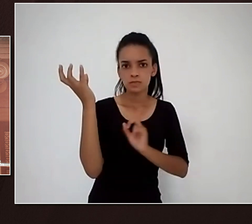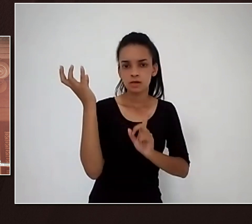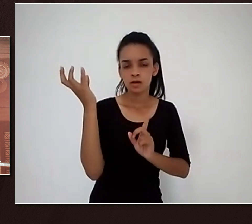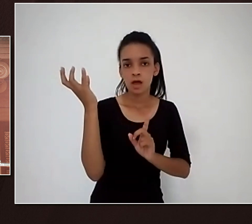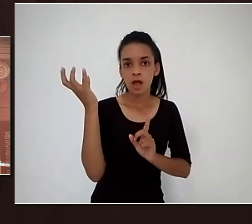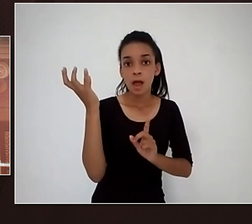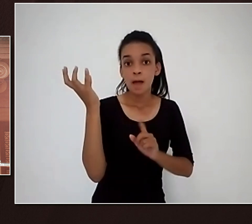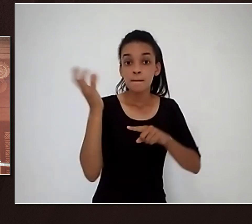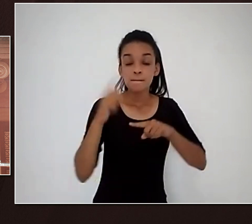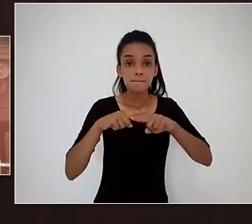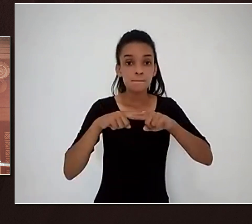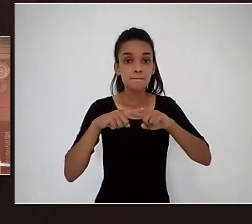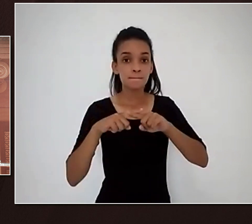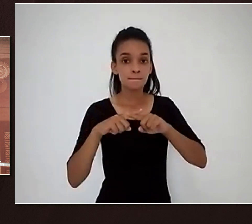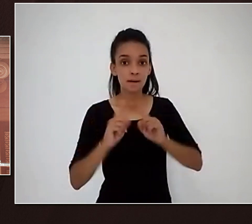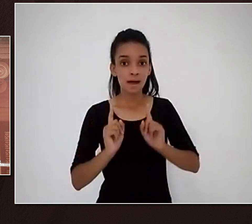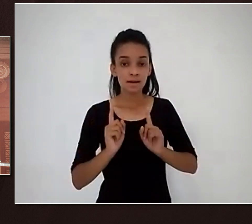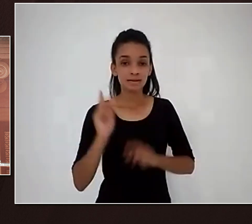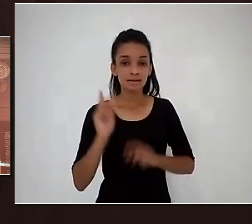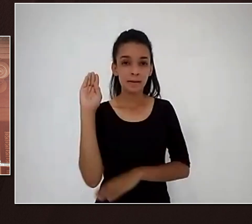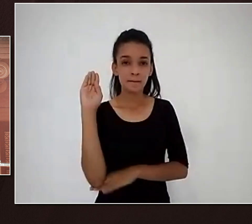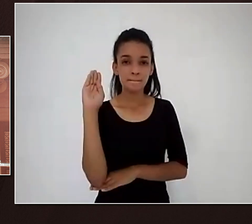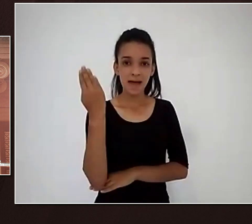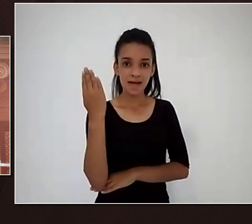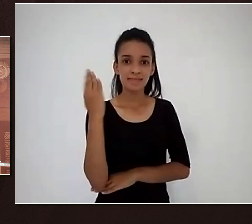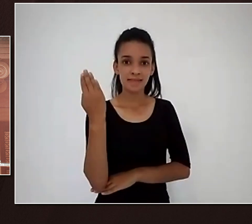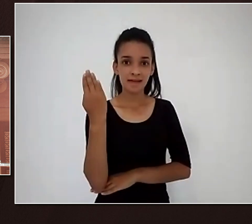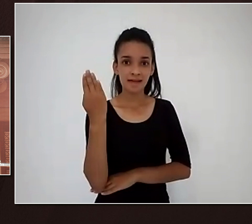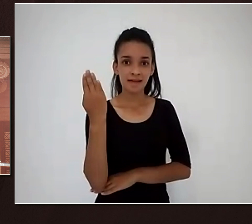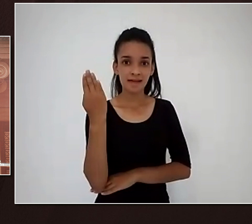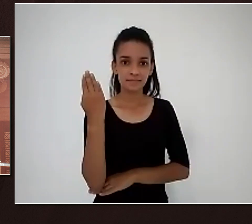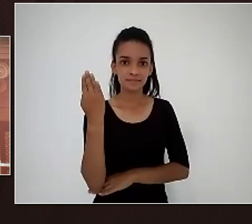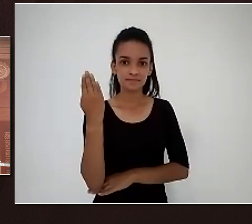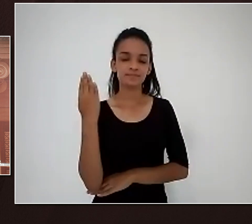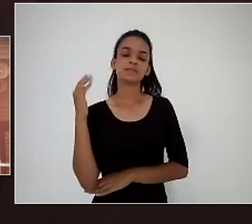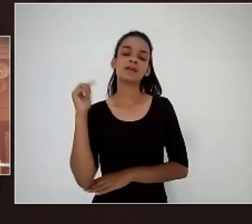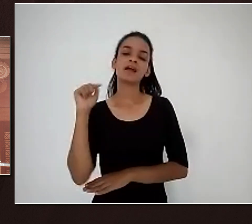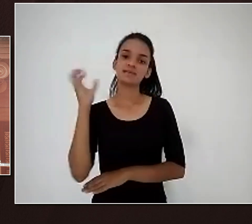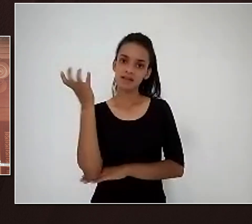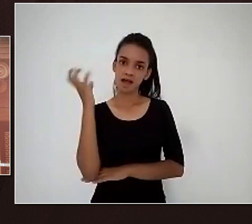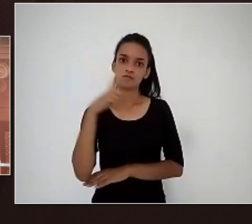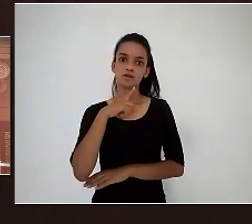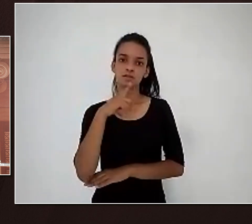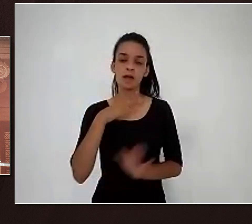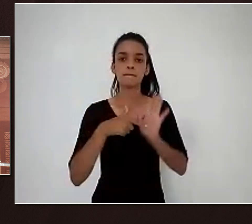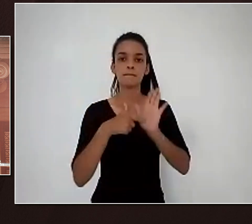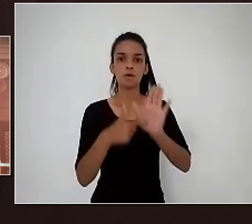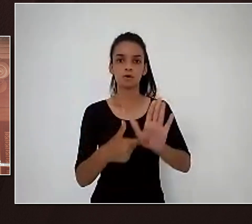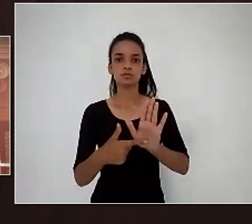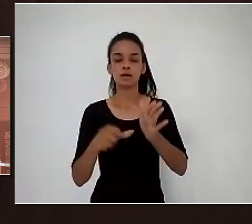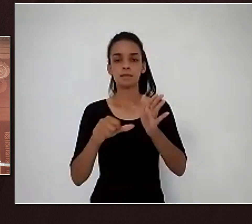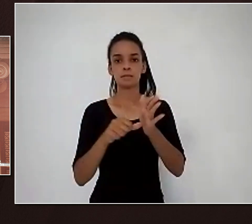árvore está em 1 Pedro 2,24. Dá uma olhada rapidamente.